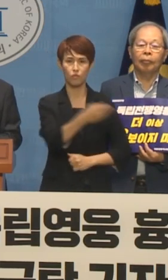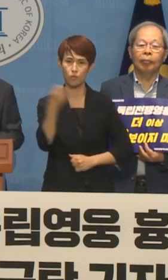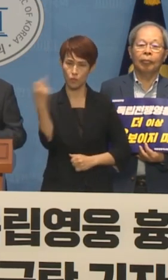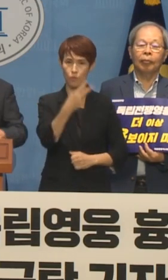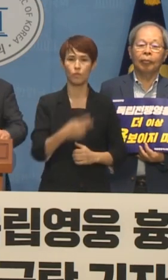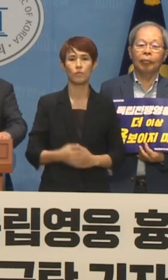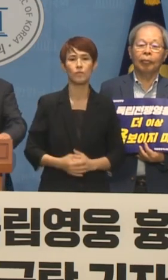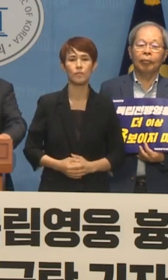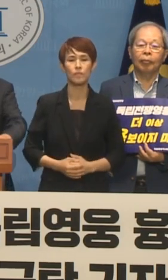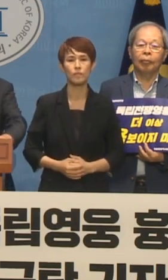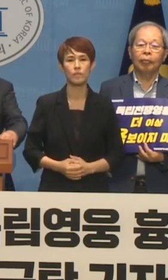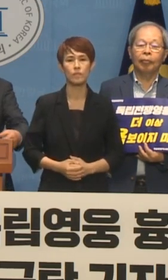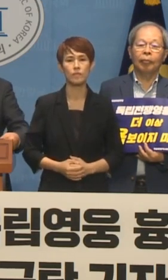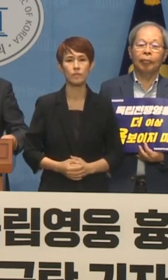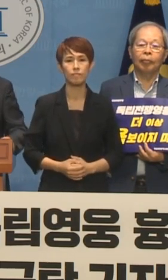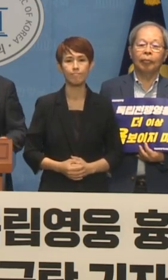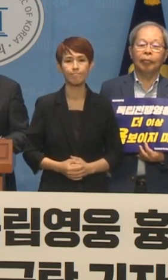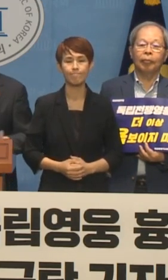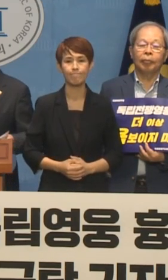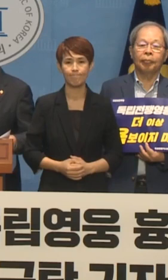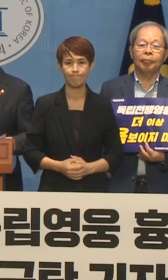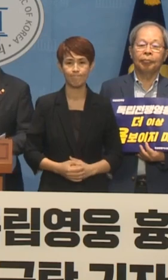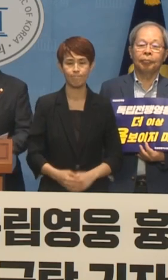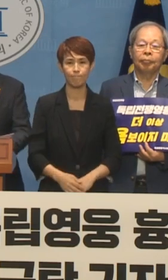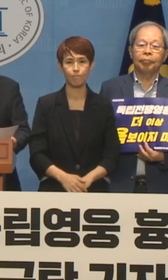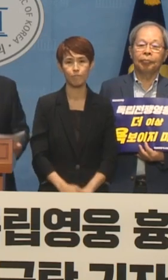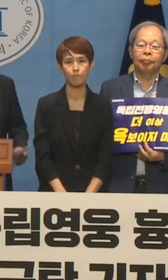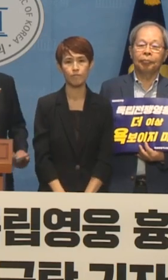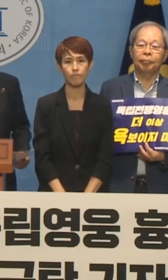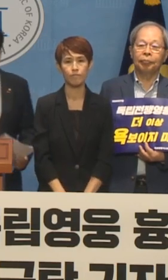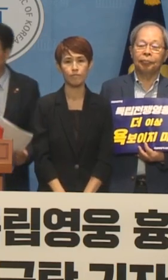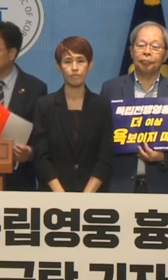것이다 라고 말씀드립니다. 감사합니다.